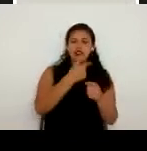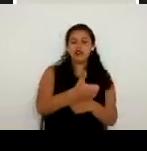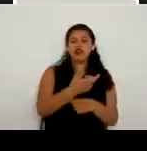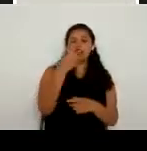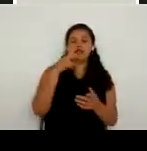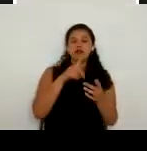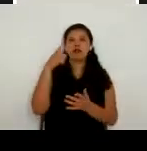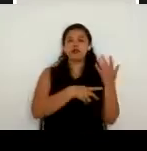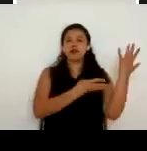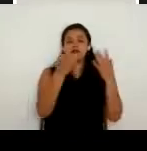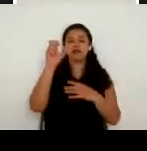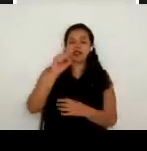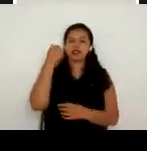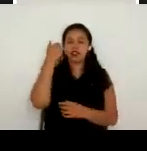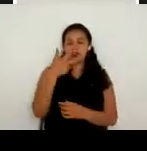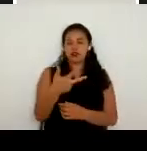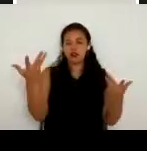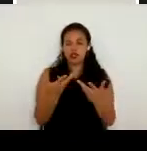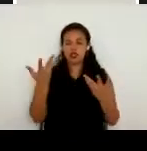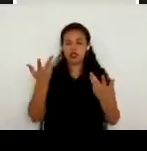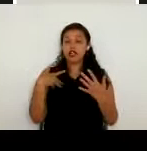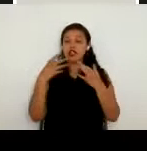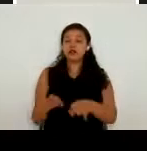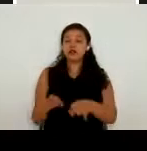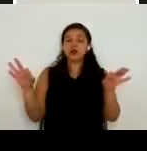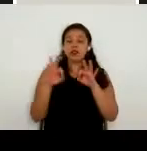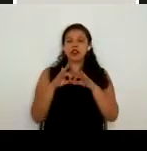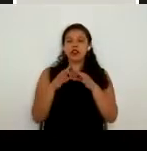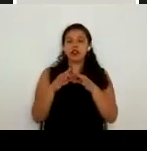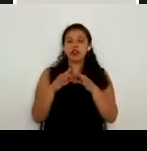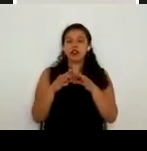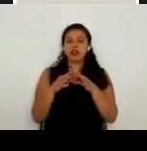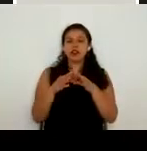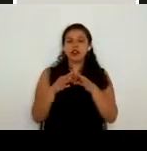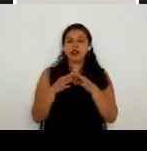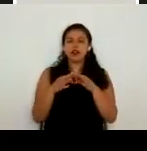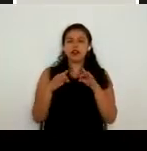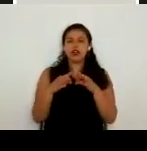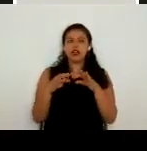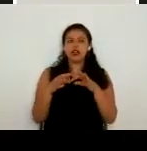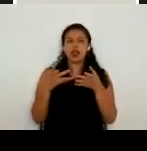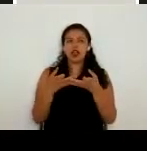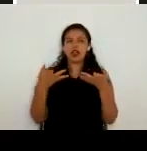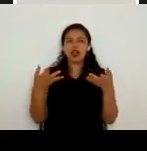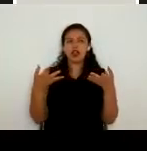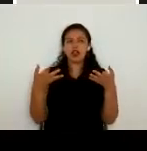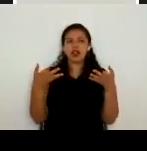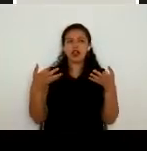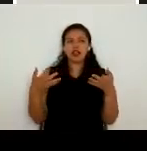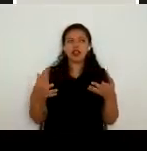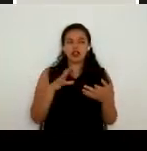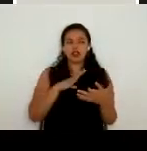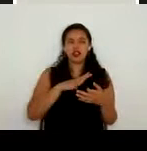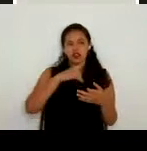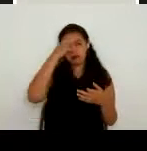de conocer cómo está la propiedad de la tierra a través de cómo está distribuida